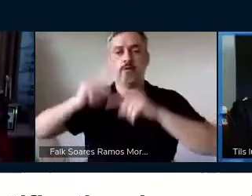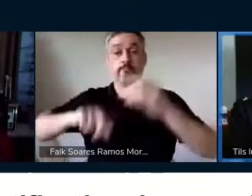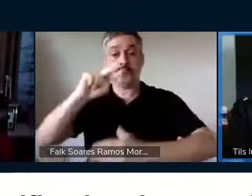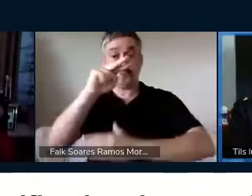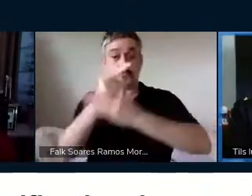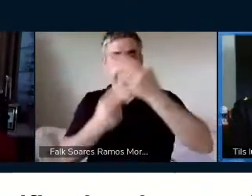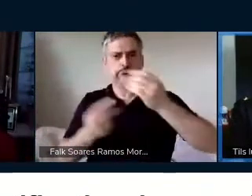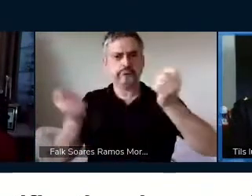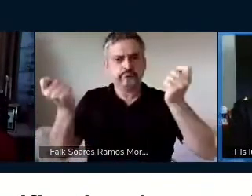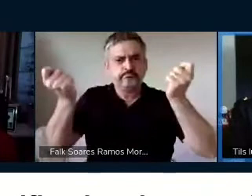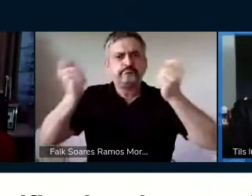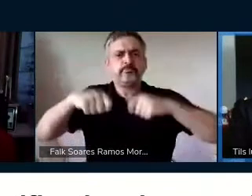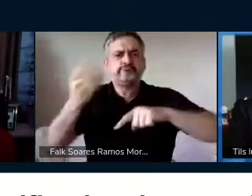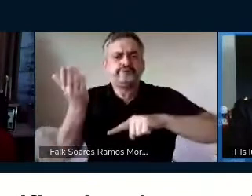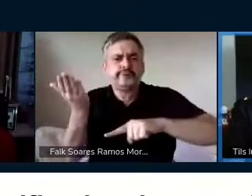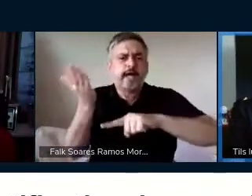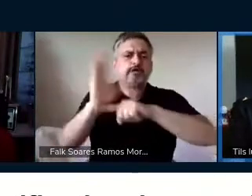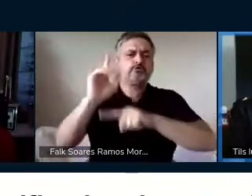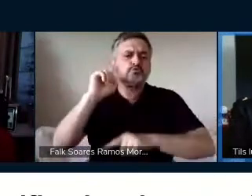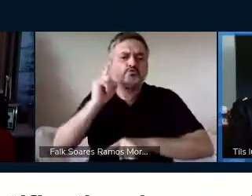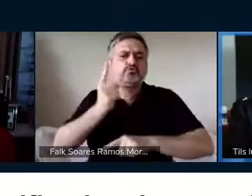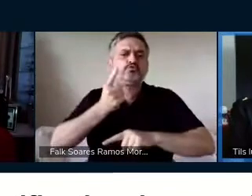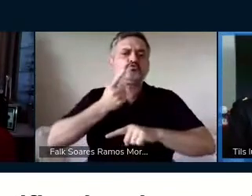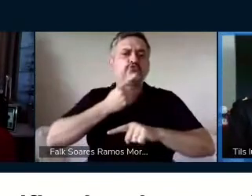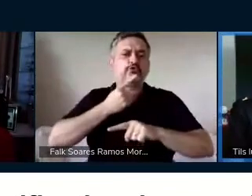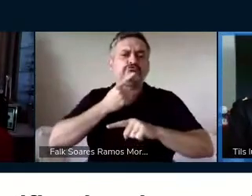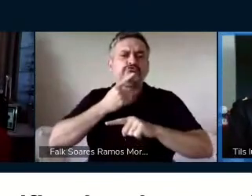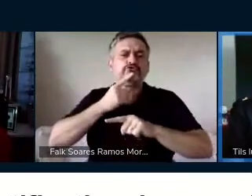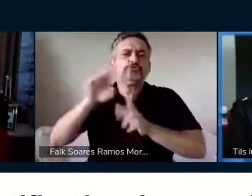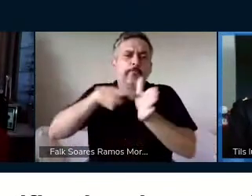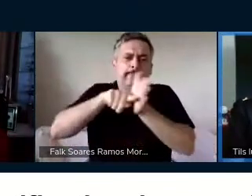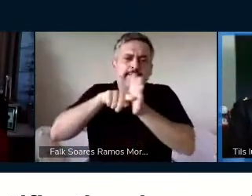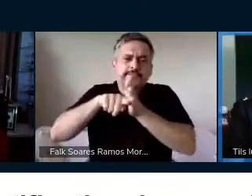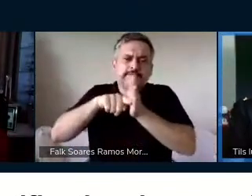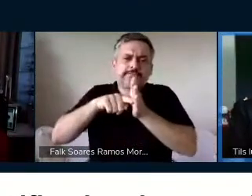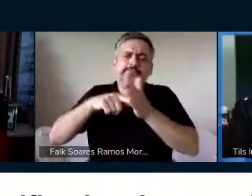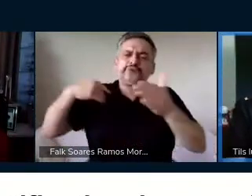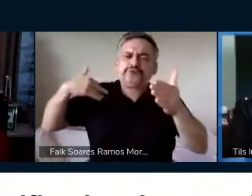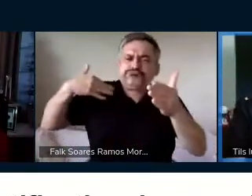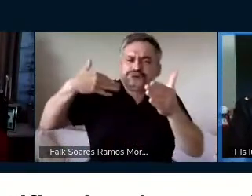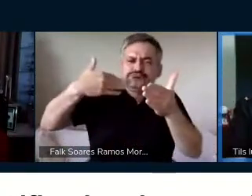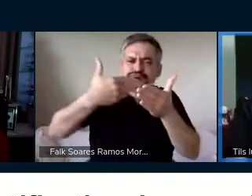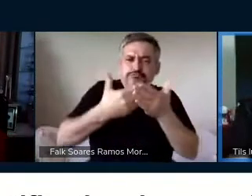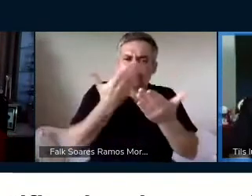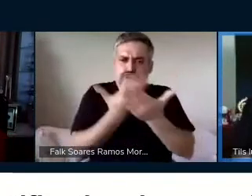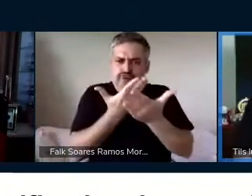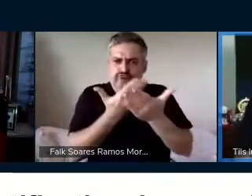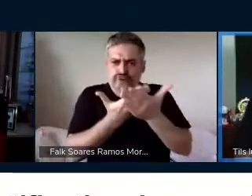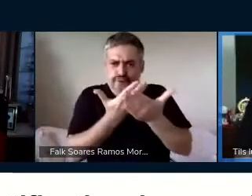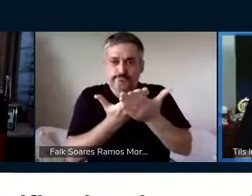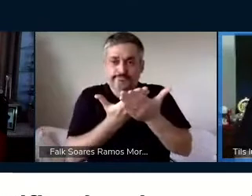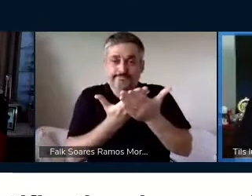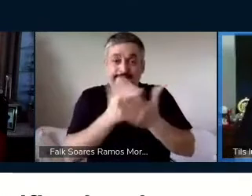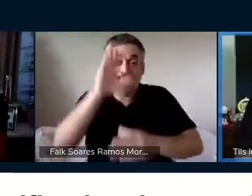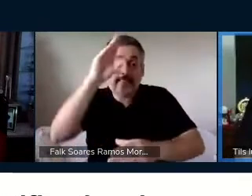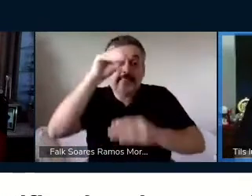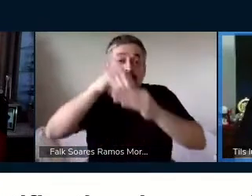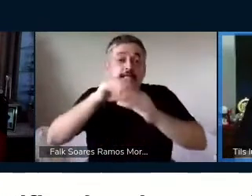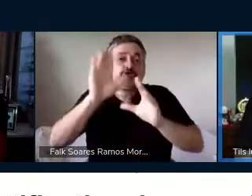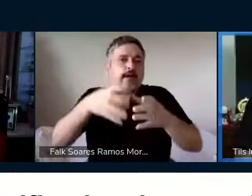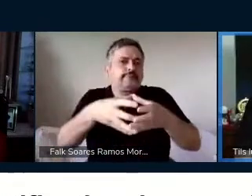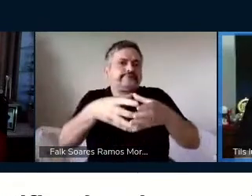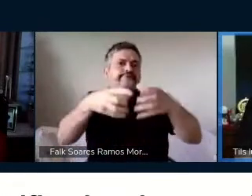Por isso, são necessários materiais bilíngues que possam auxiliar os surdos ao longo da sua